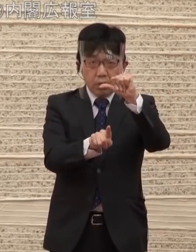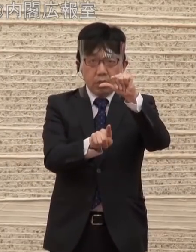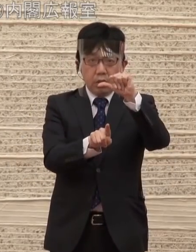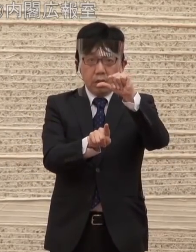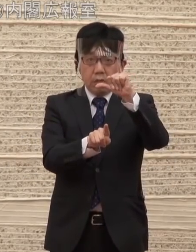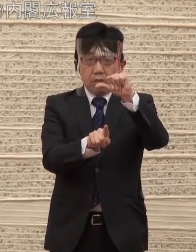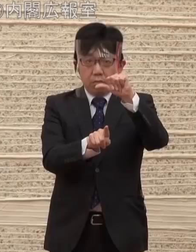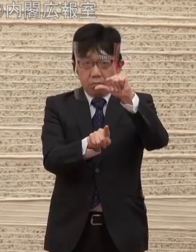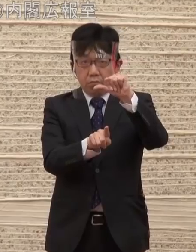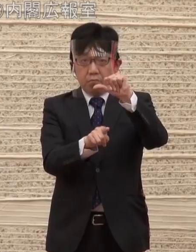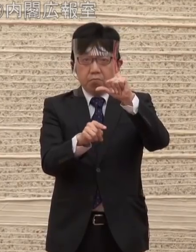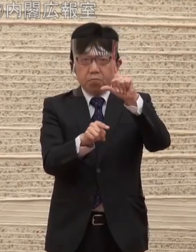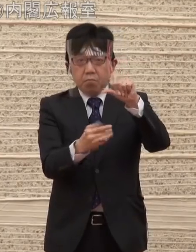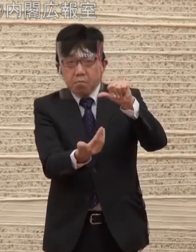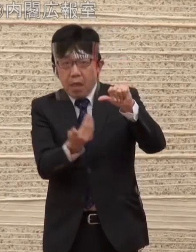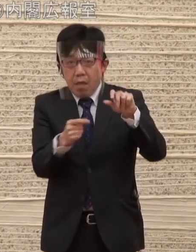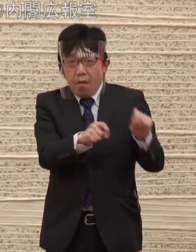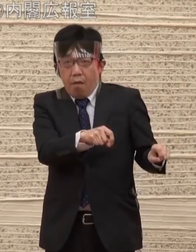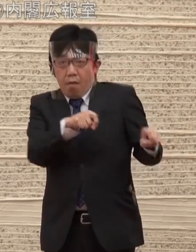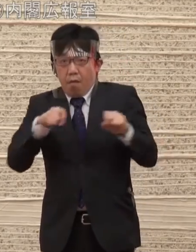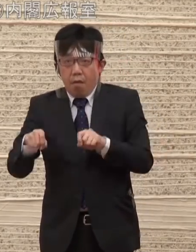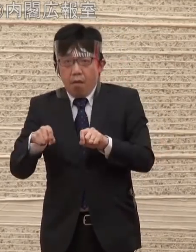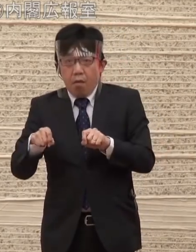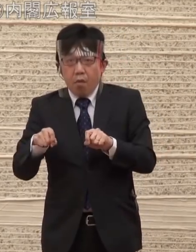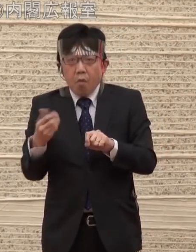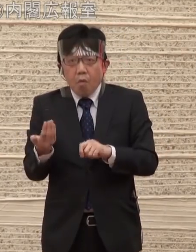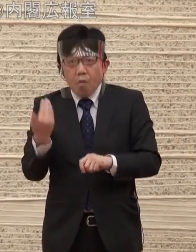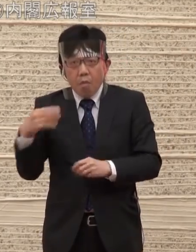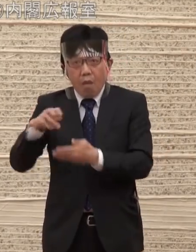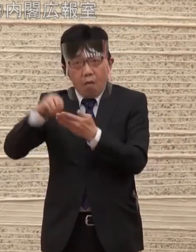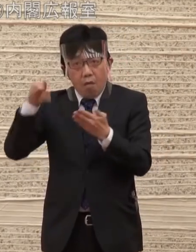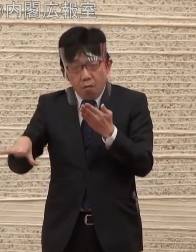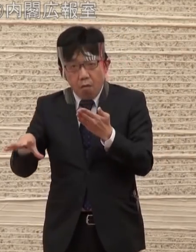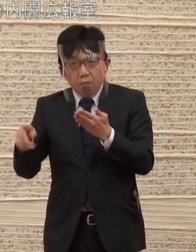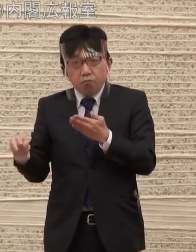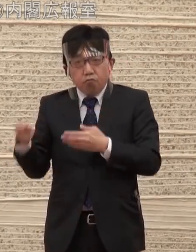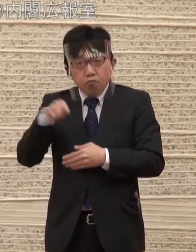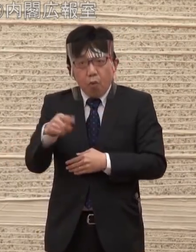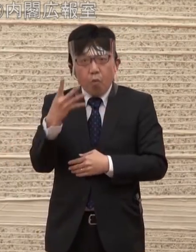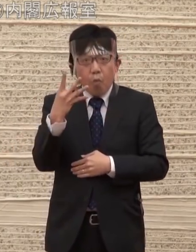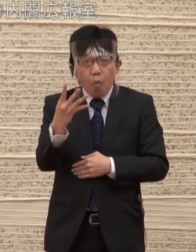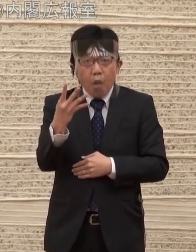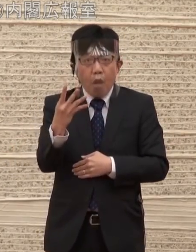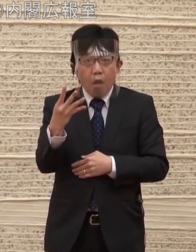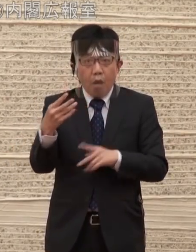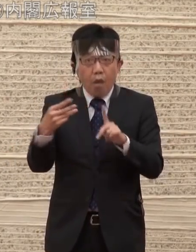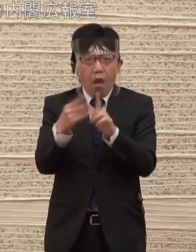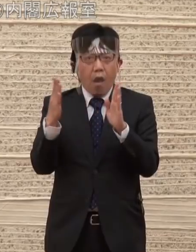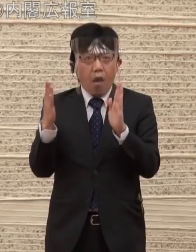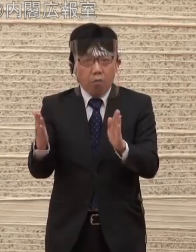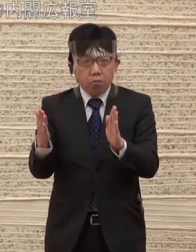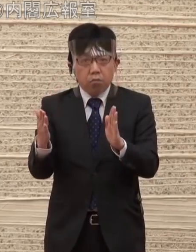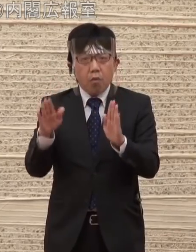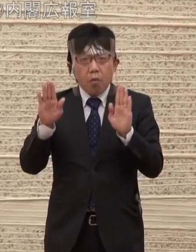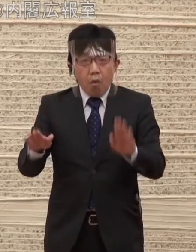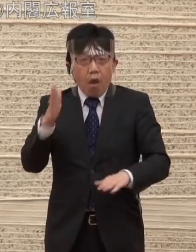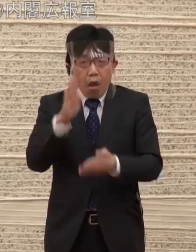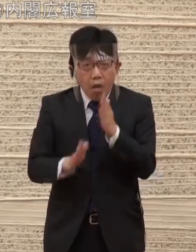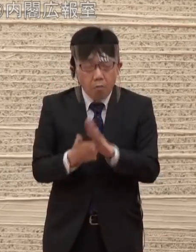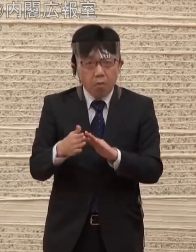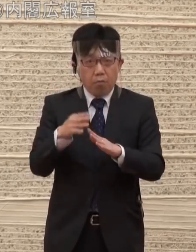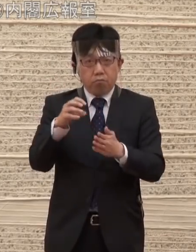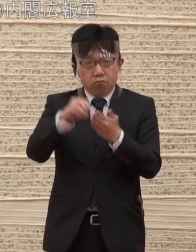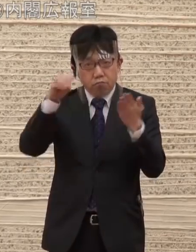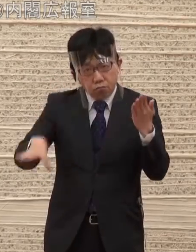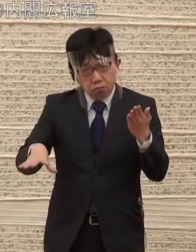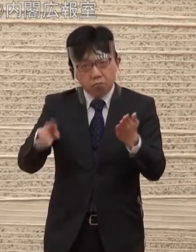4日の短期間で全面解除した理由を仮に再指定したする場合の基準と合わせてお伺いしますまた